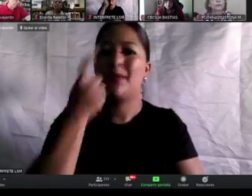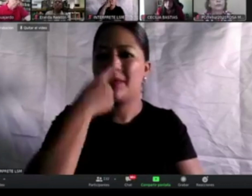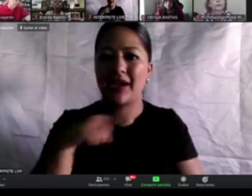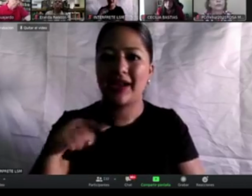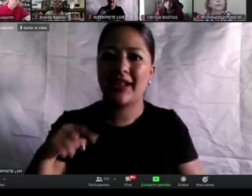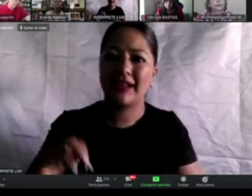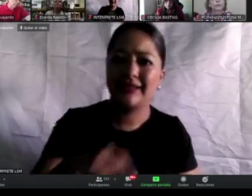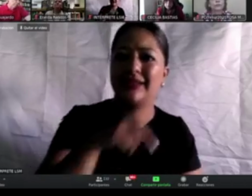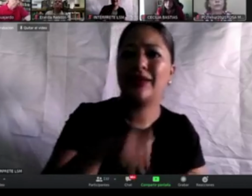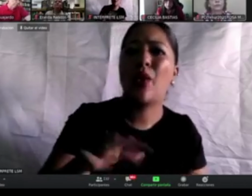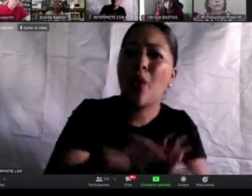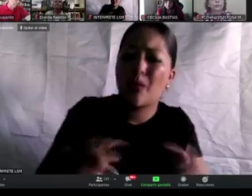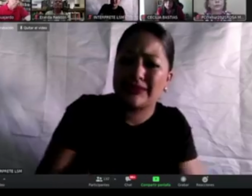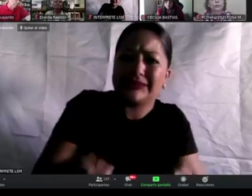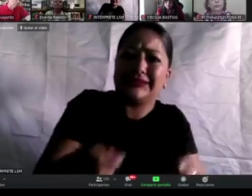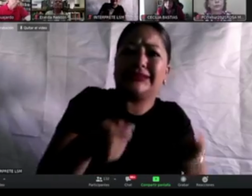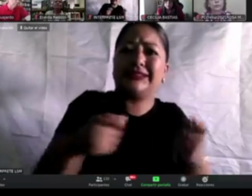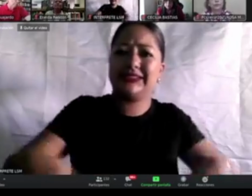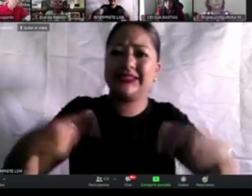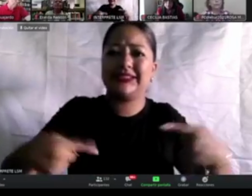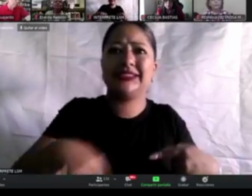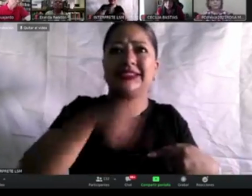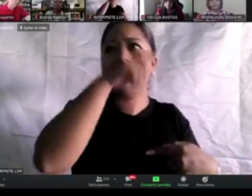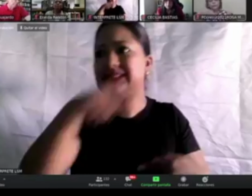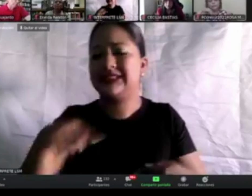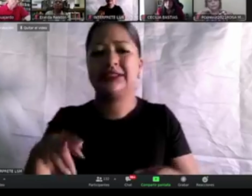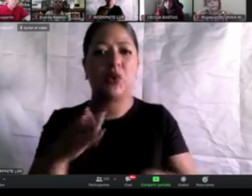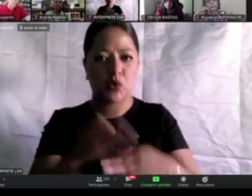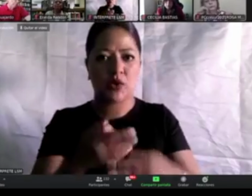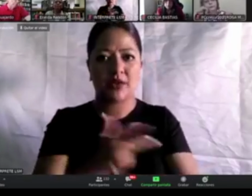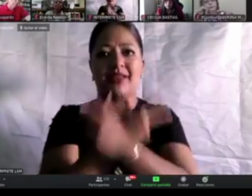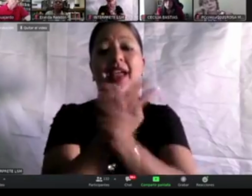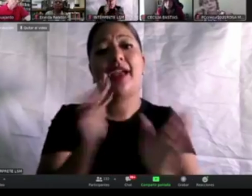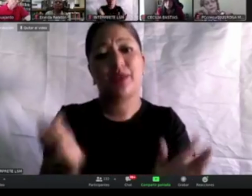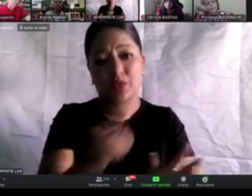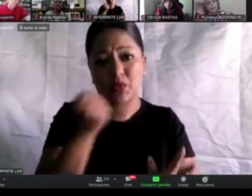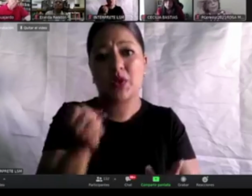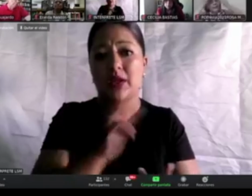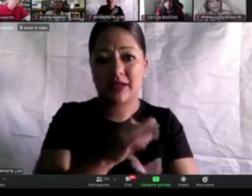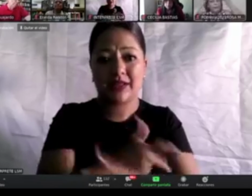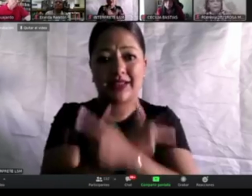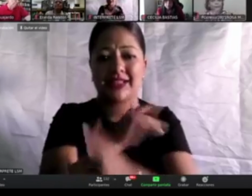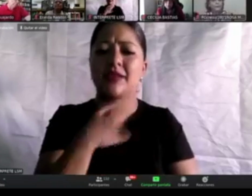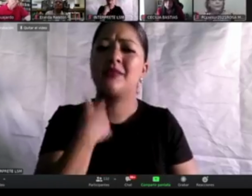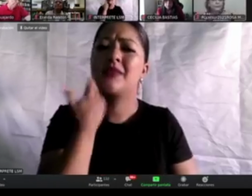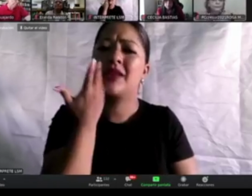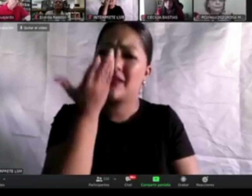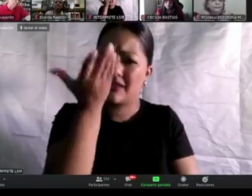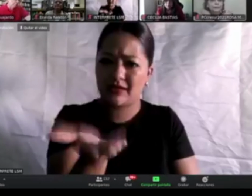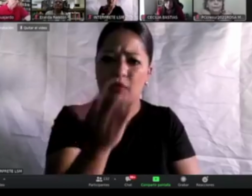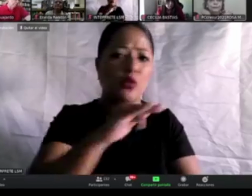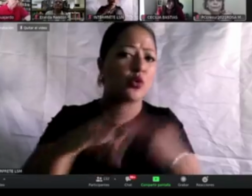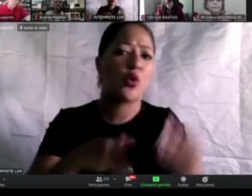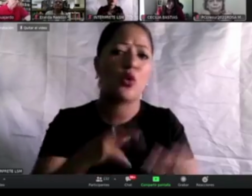bajar etcétera ahorita estamos trabajando a distancia menos mal pero yo quisiera pedirles a todo mi